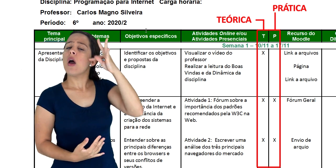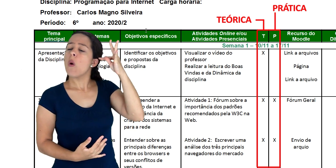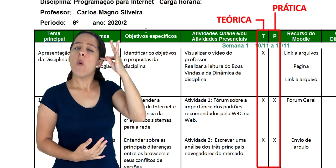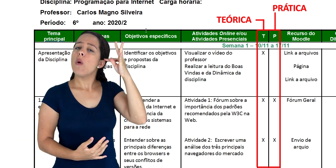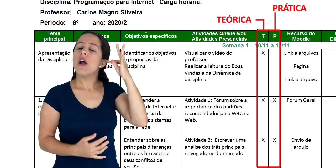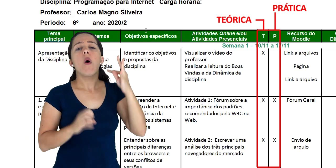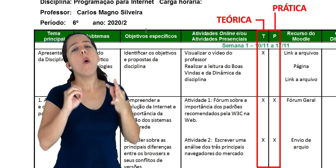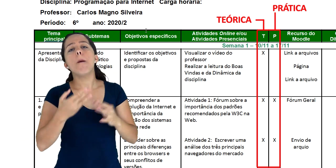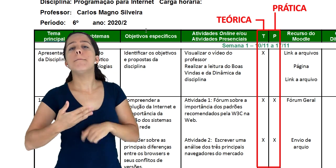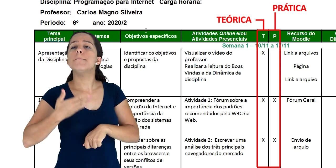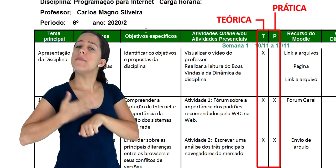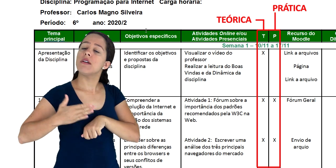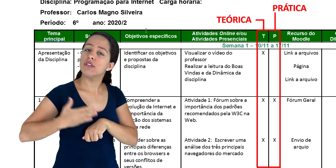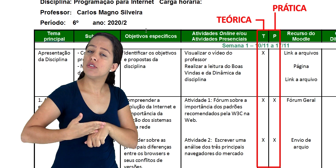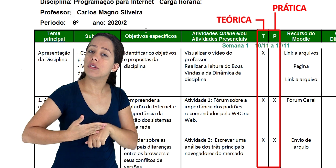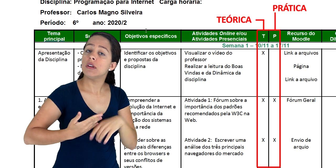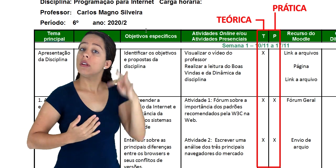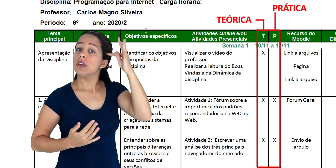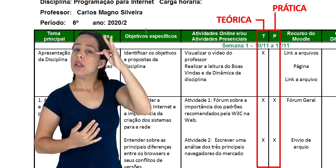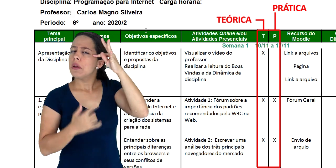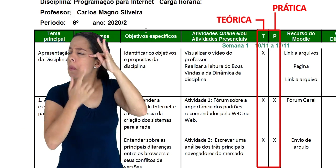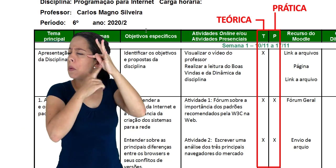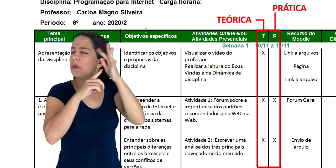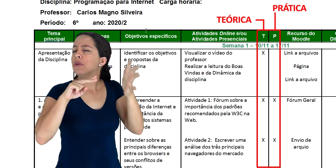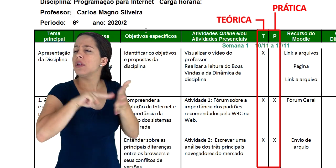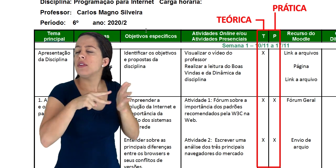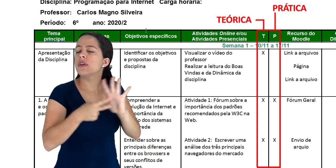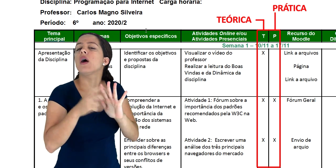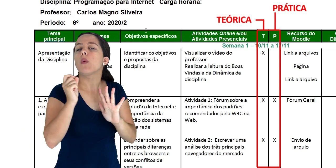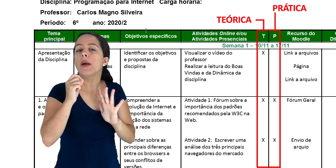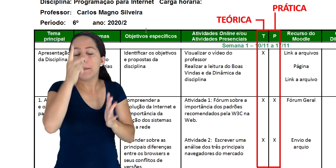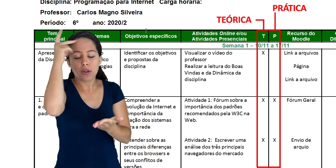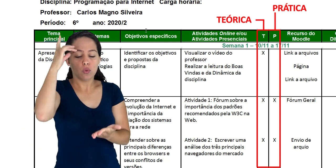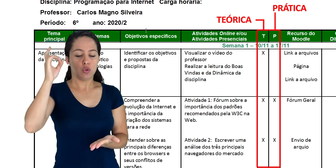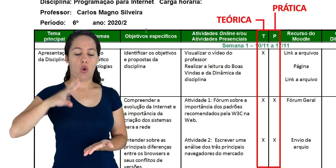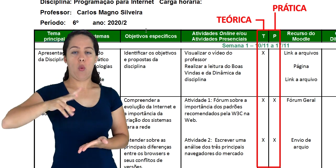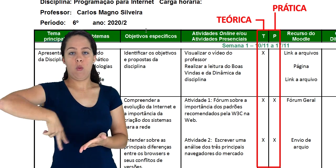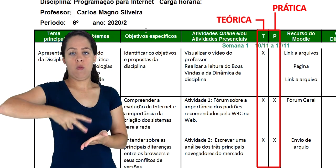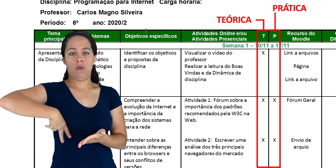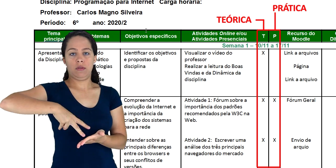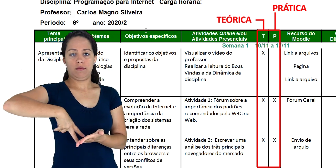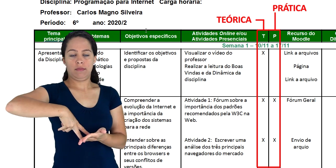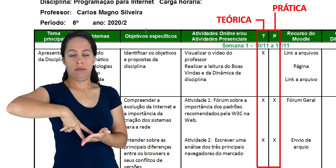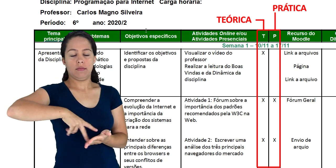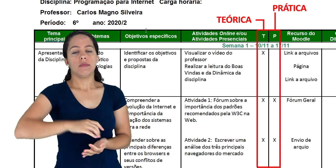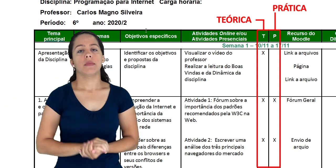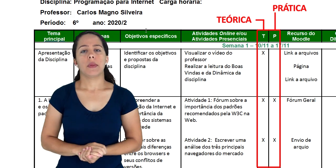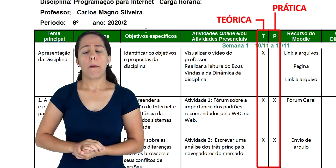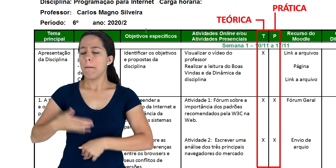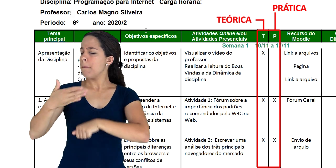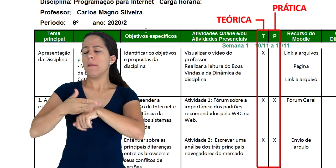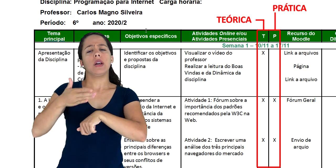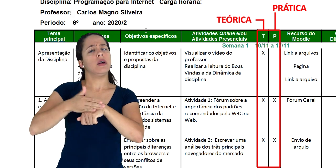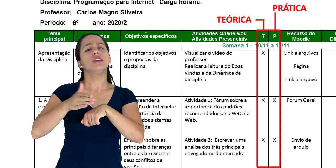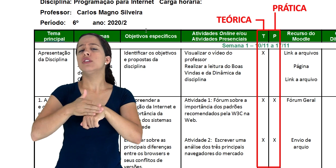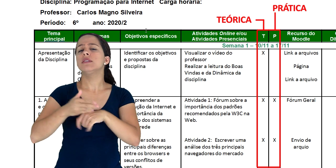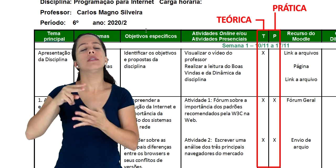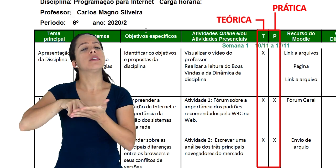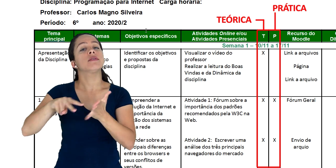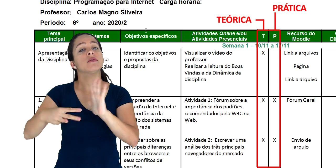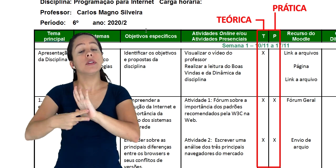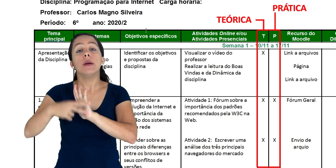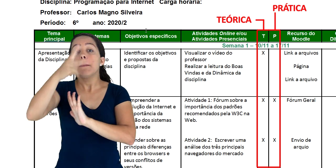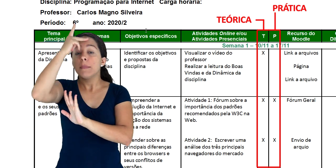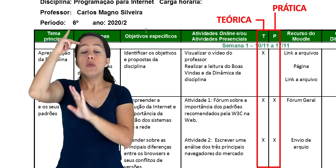Consideramos teórica as que exigem apenas leitura. E as atividades práticas são aquelas que exigem o desenvolvimento de